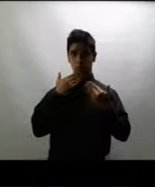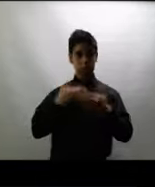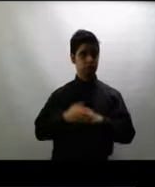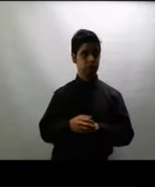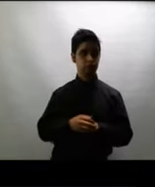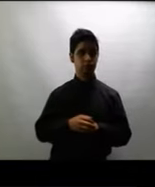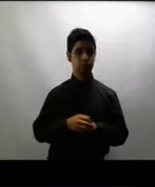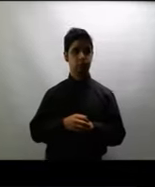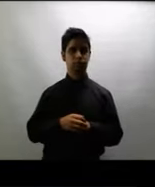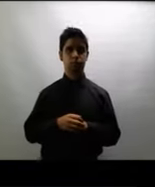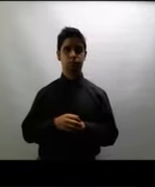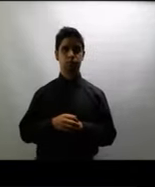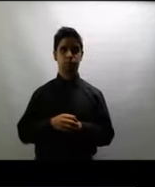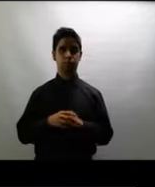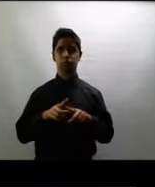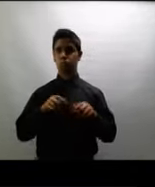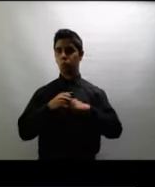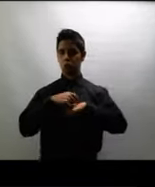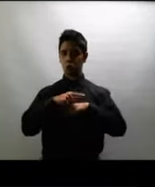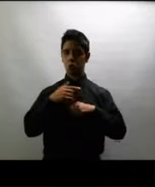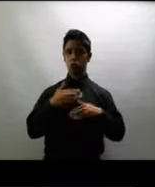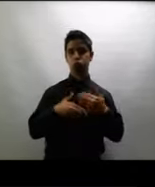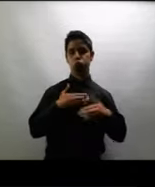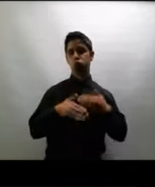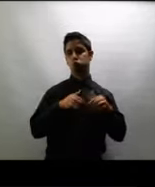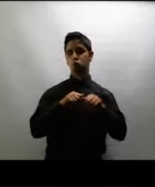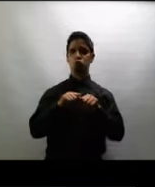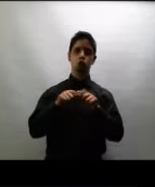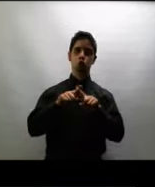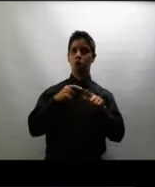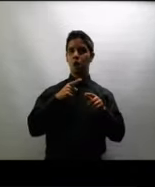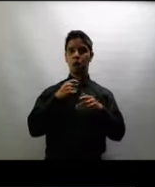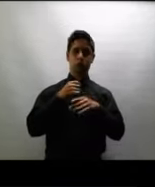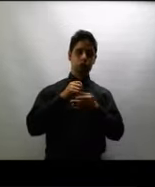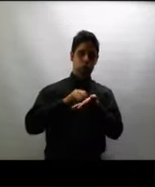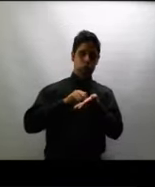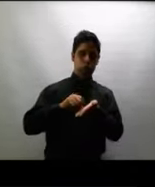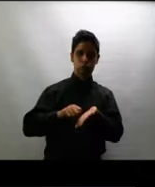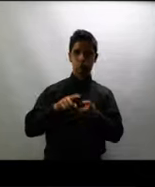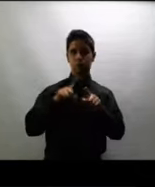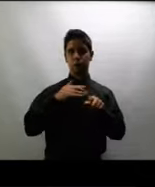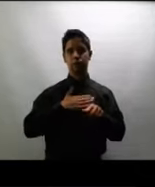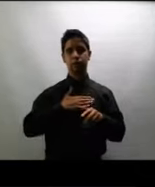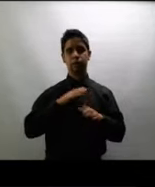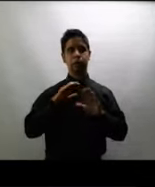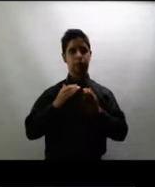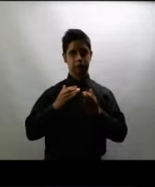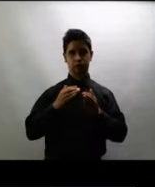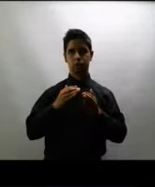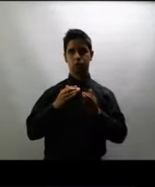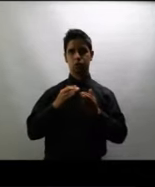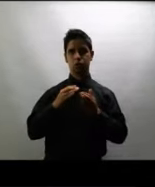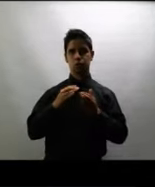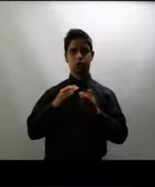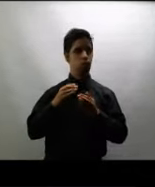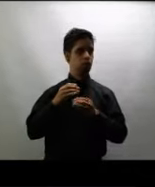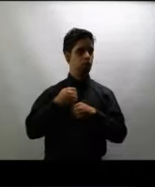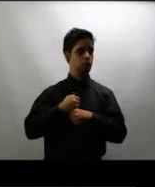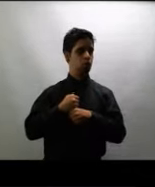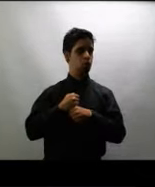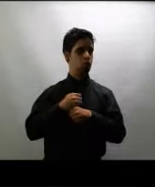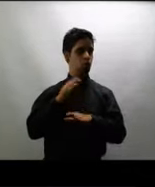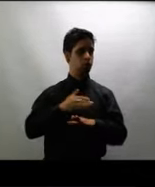En ese momento, pues seguí componiendo para mis clases y seguí haciendo eso. Y yo nunca me había dado con... Aguanta